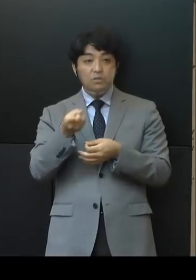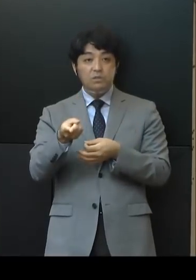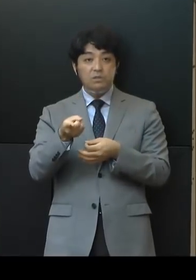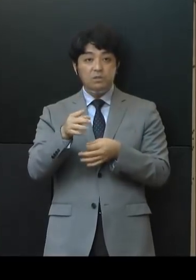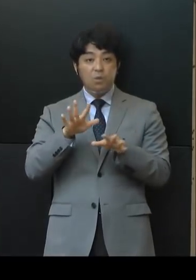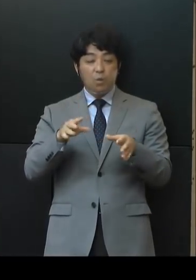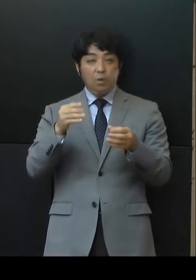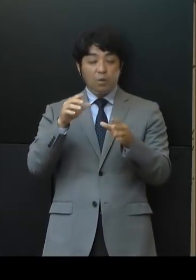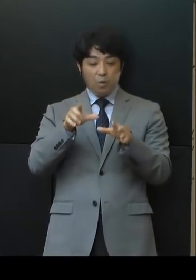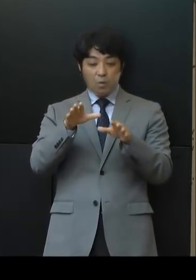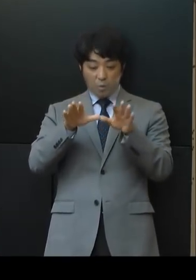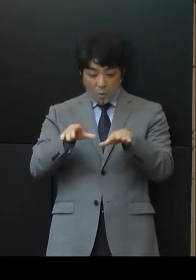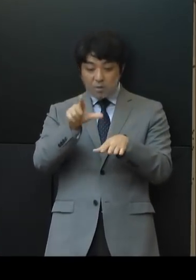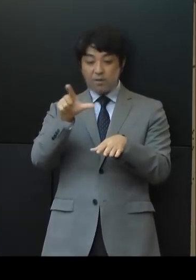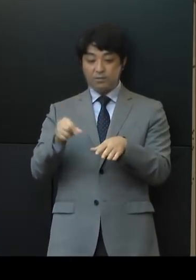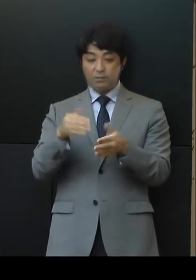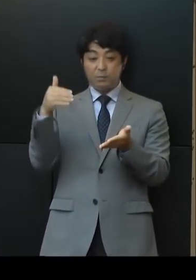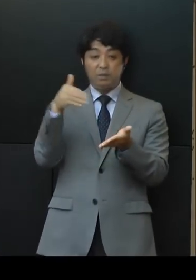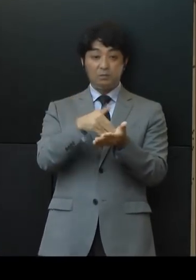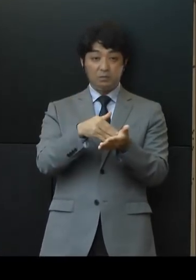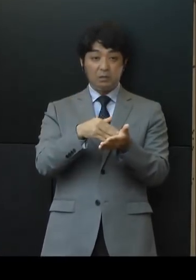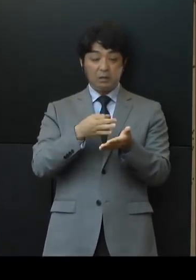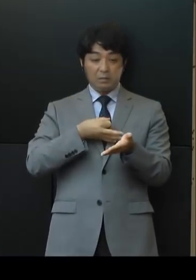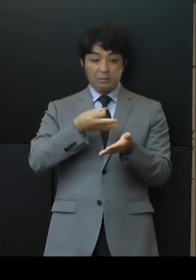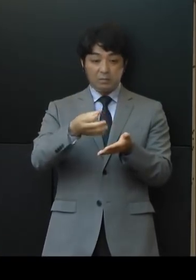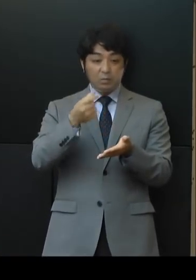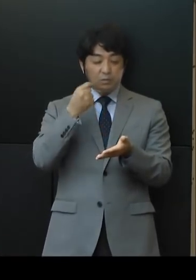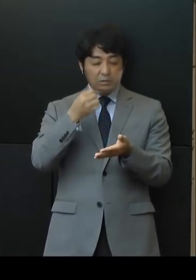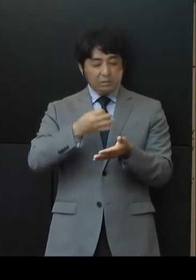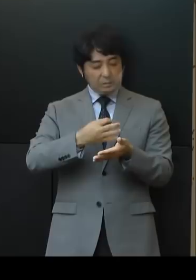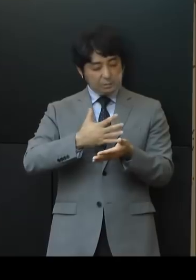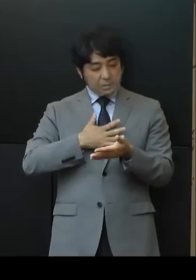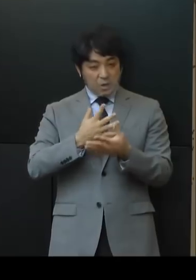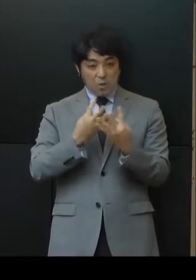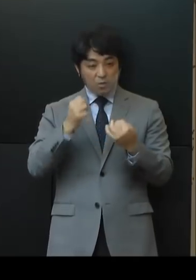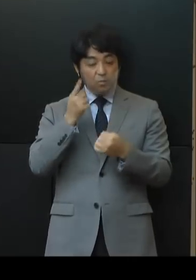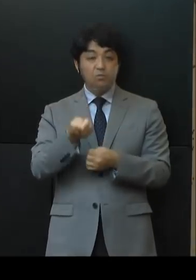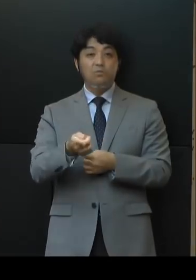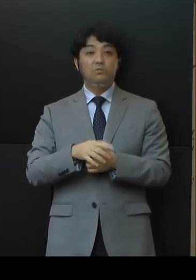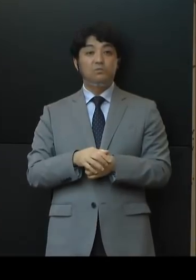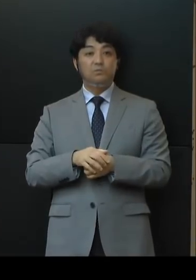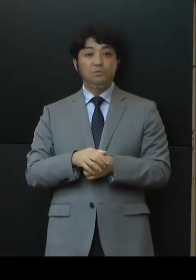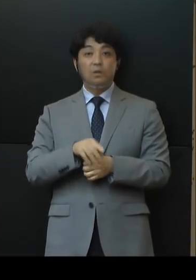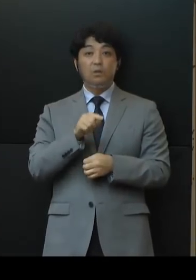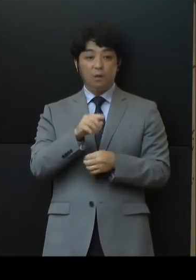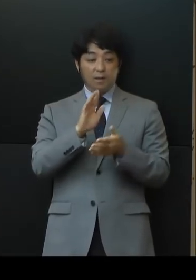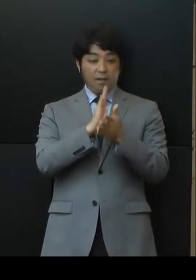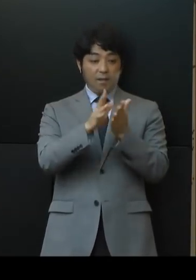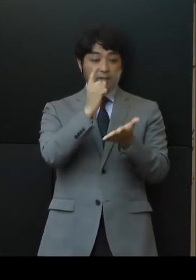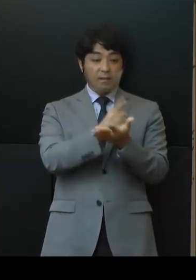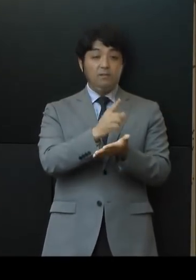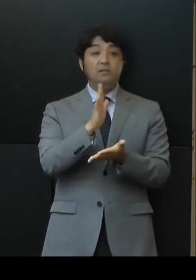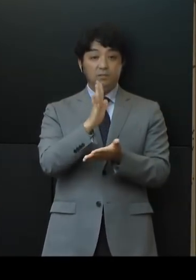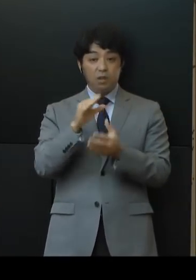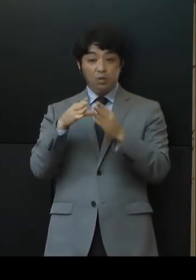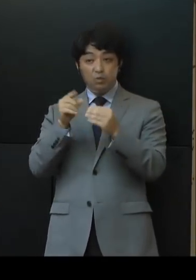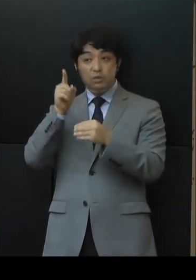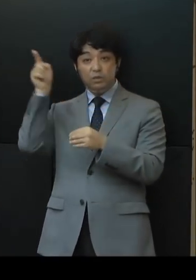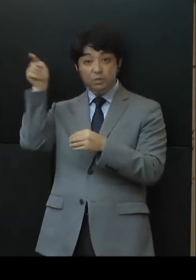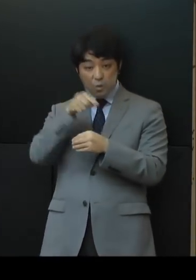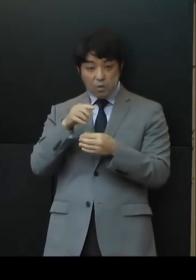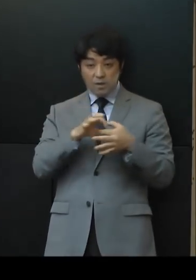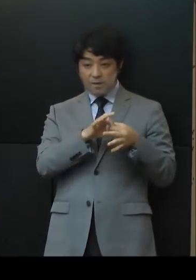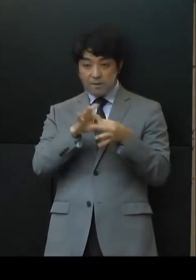ね。その点で、その関係で県とか県内でできないように国と、連携した形でですね、そうい